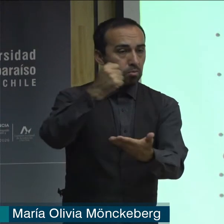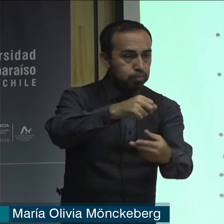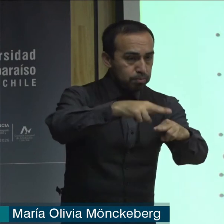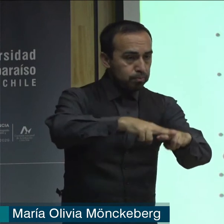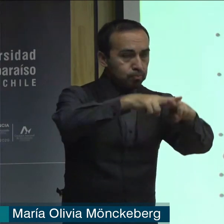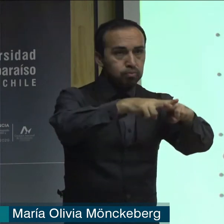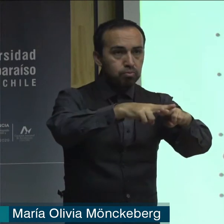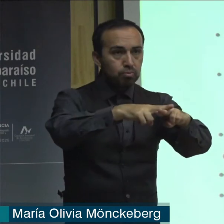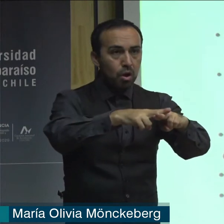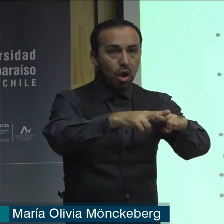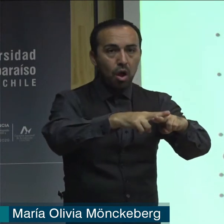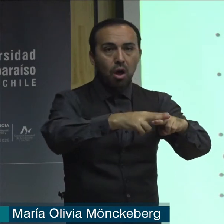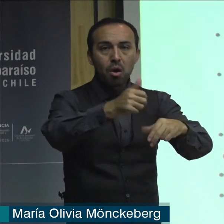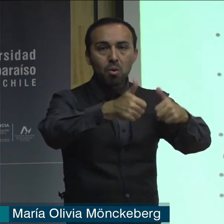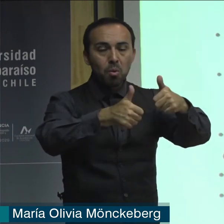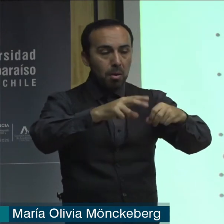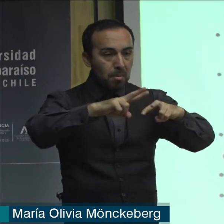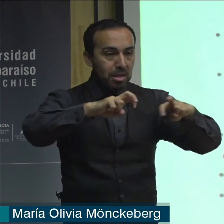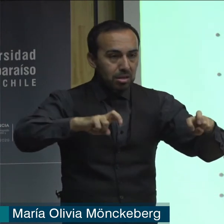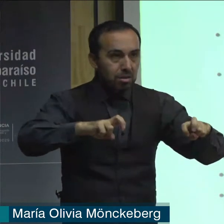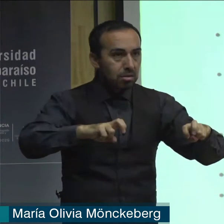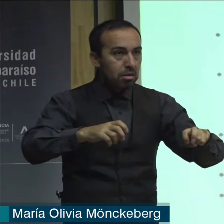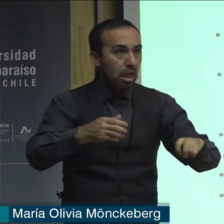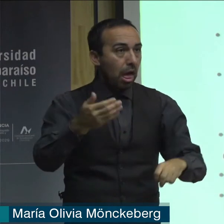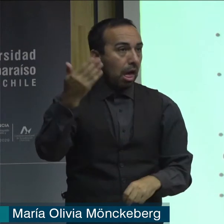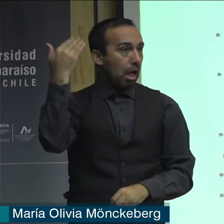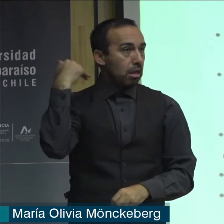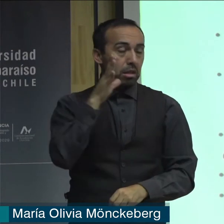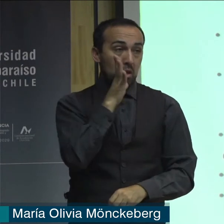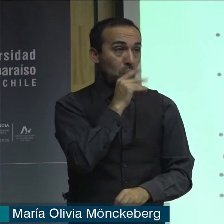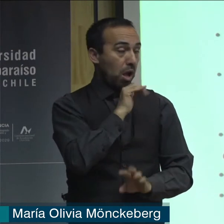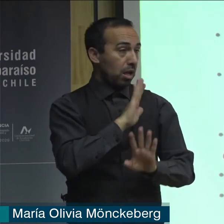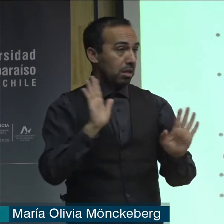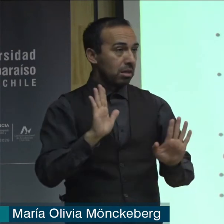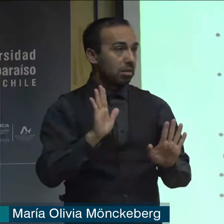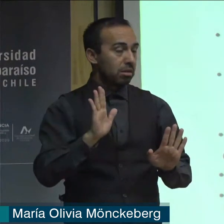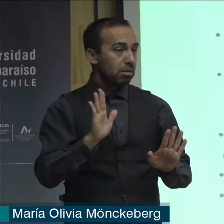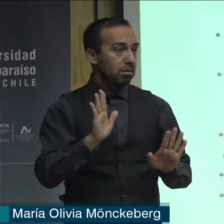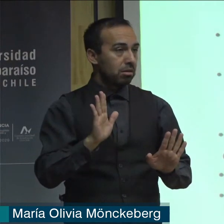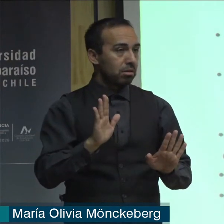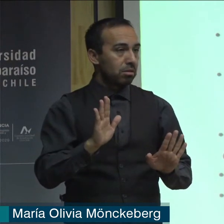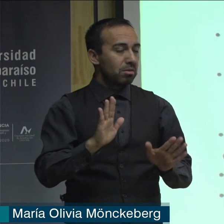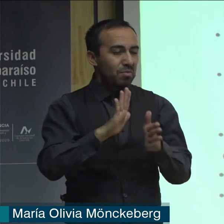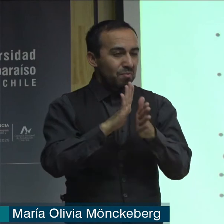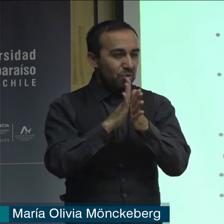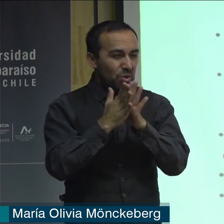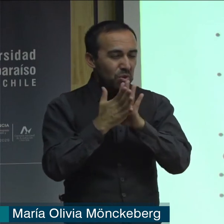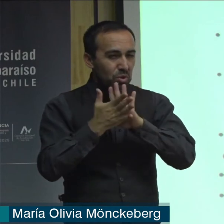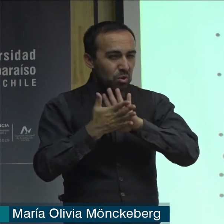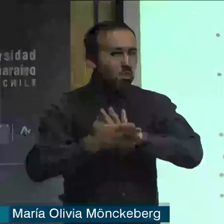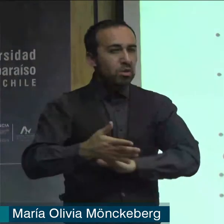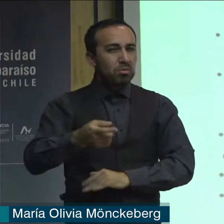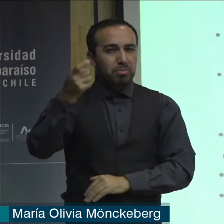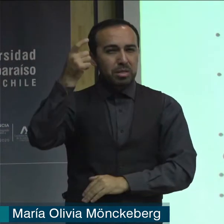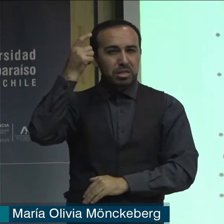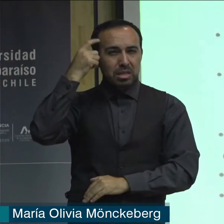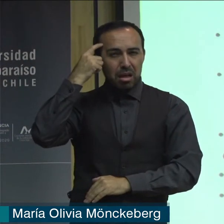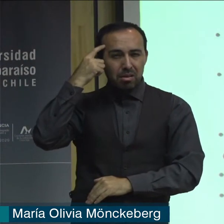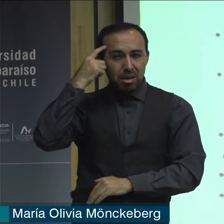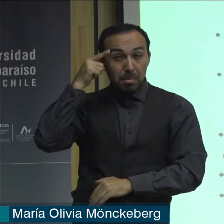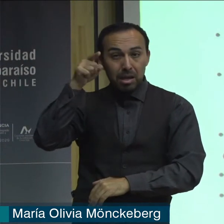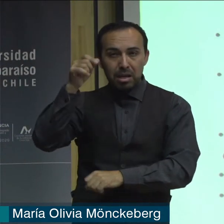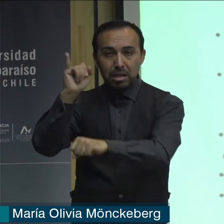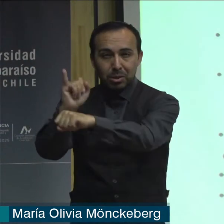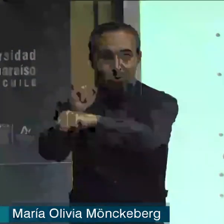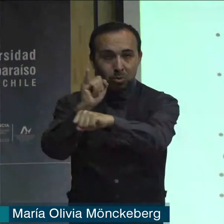los fondos antes no había estuvo atendiendo a la individualización no